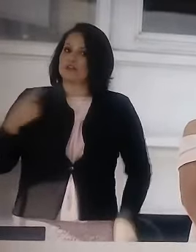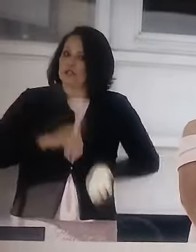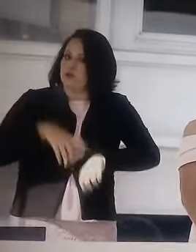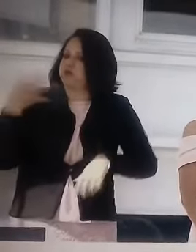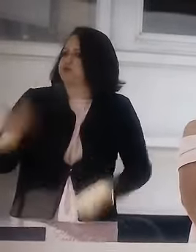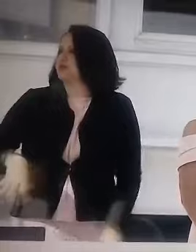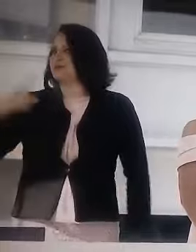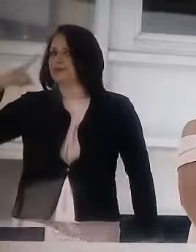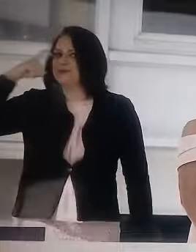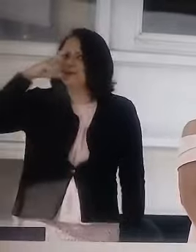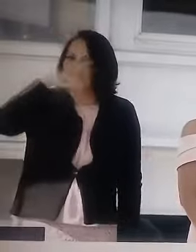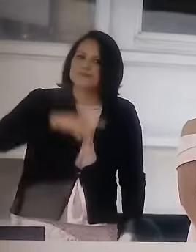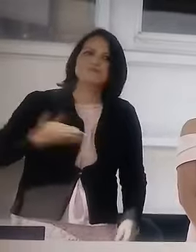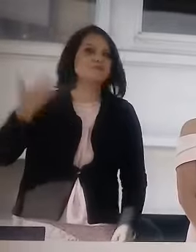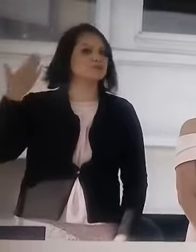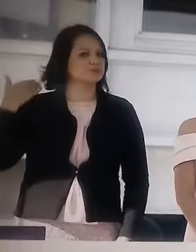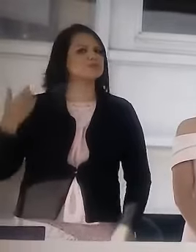mais difíceis.